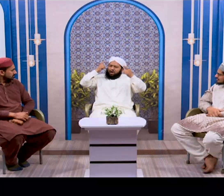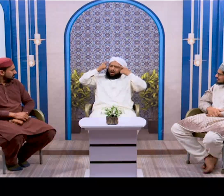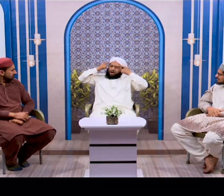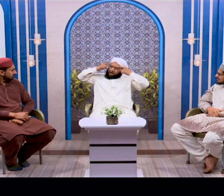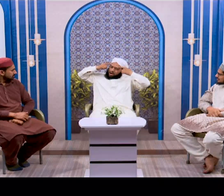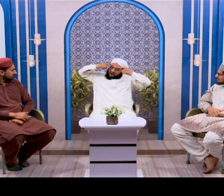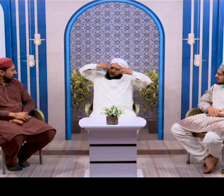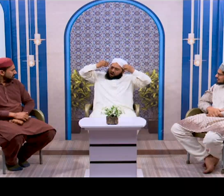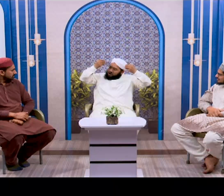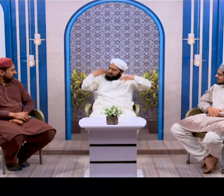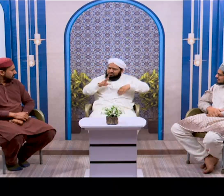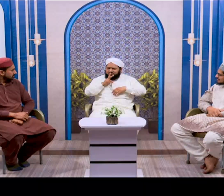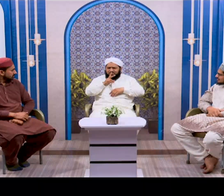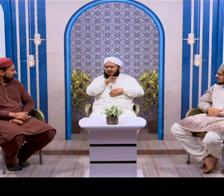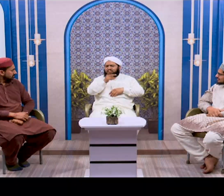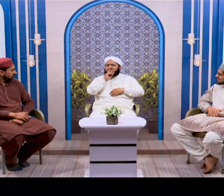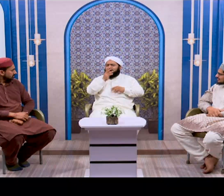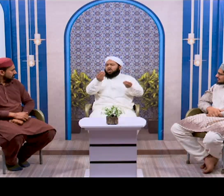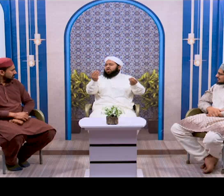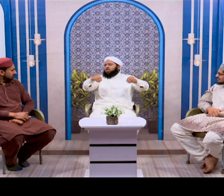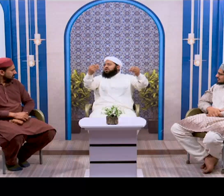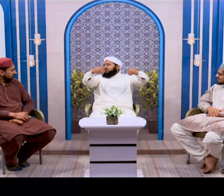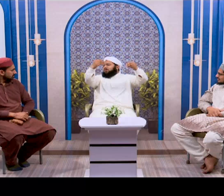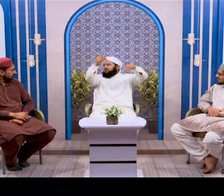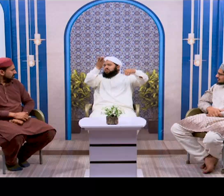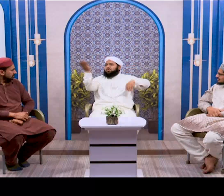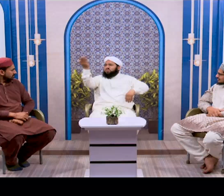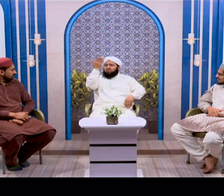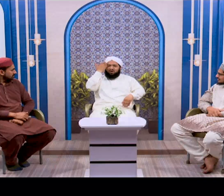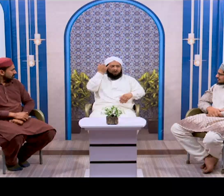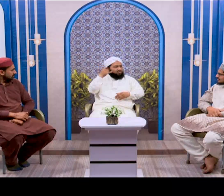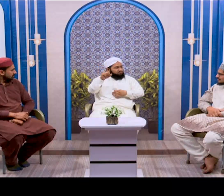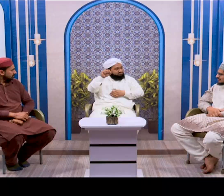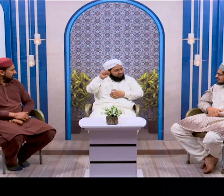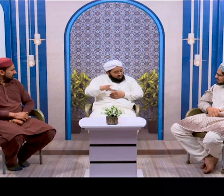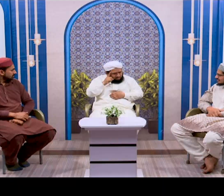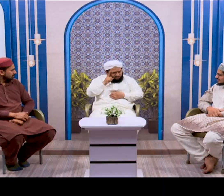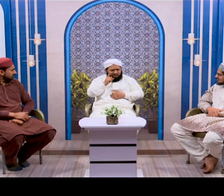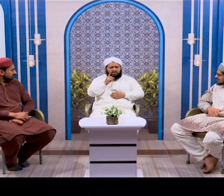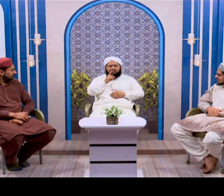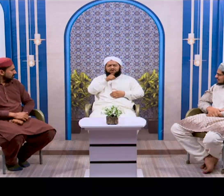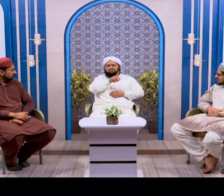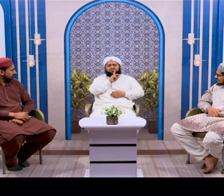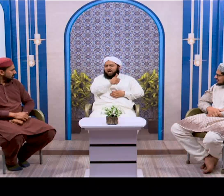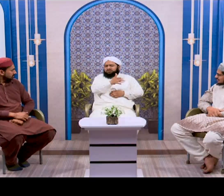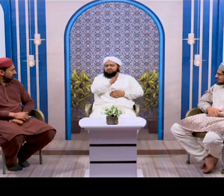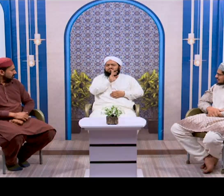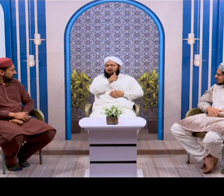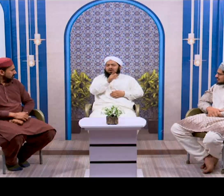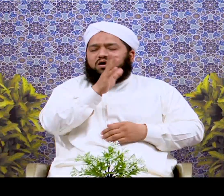نہیں کرتی تو معجزات و کرامات میں اوٹ پٹانگ تعویلیں کرتے یا معاذ اللہ سرے سے ان کا انکار ہی کر ڈالتے ہیں۔